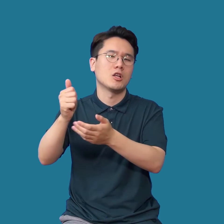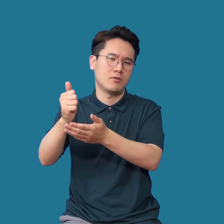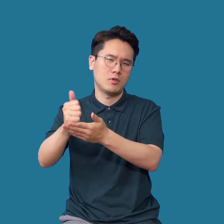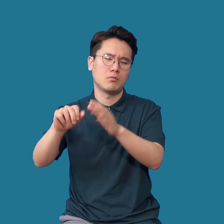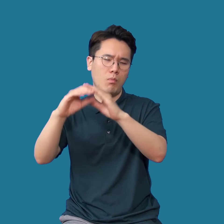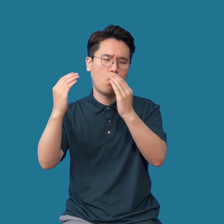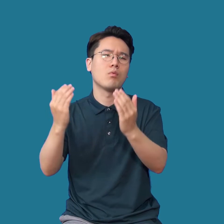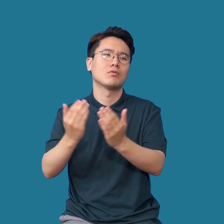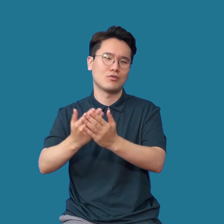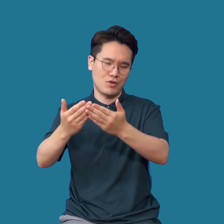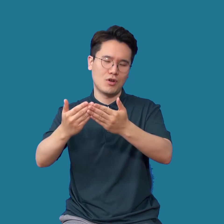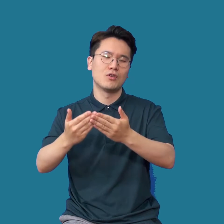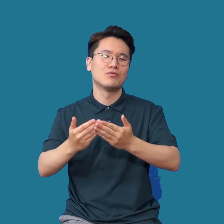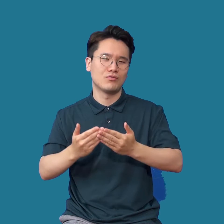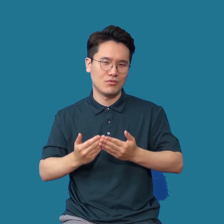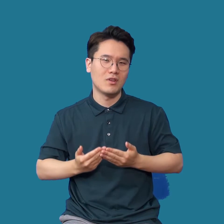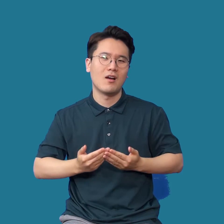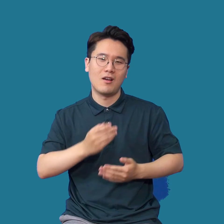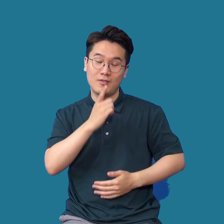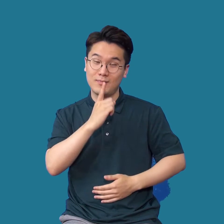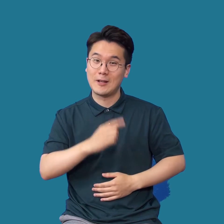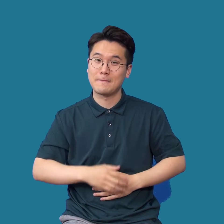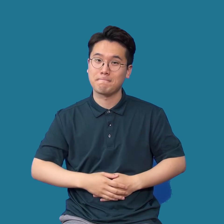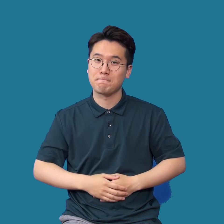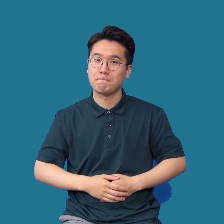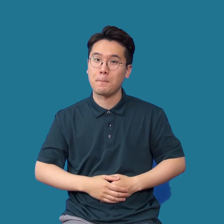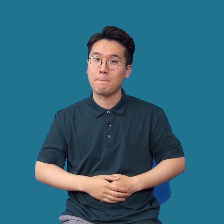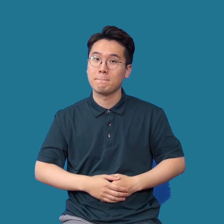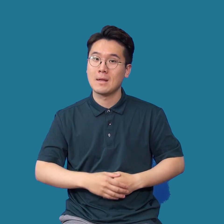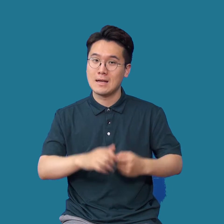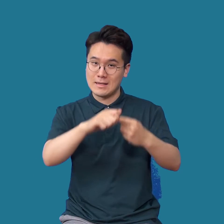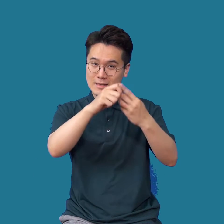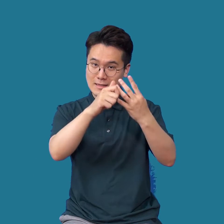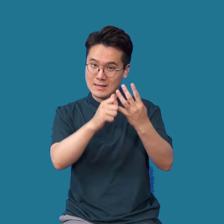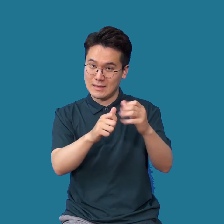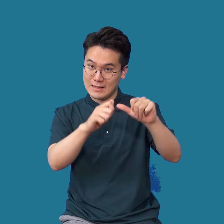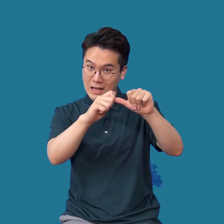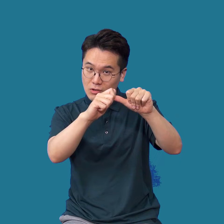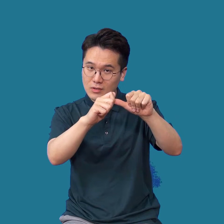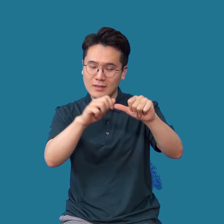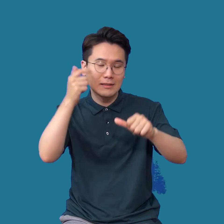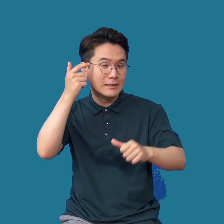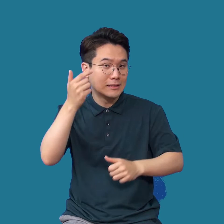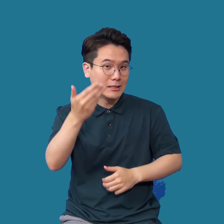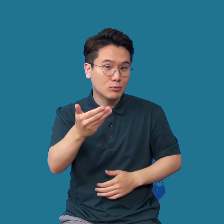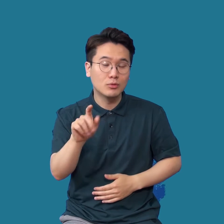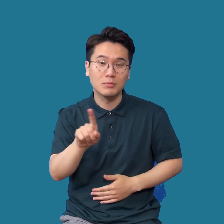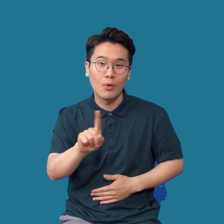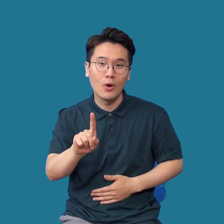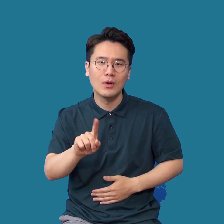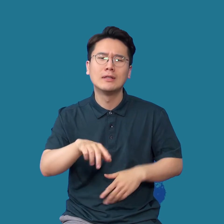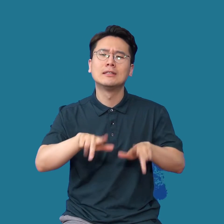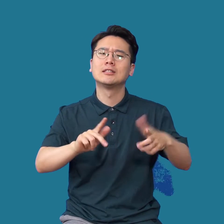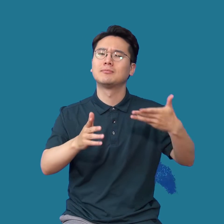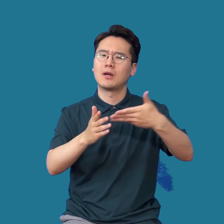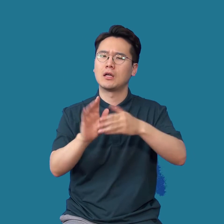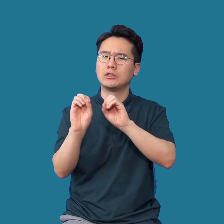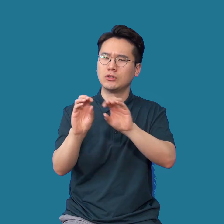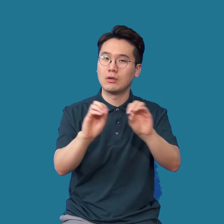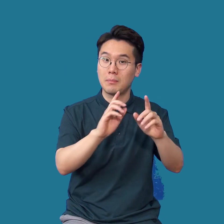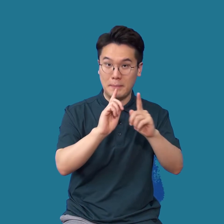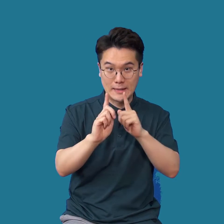않겠느냐? 이 5개의 질문은 지금까지 증거한 말씀을 하나하나 다지는